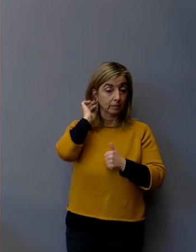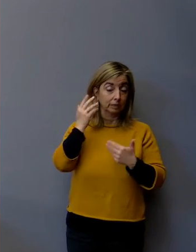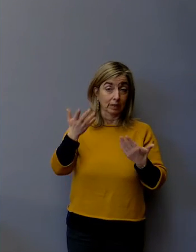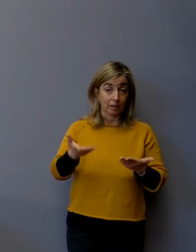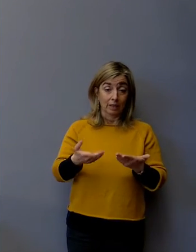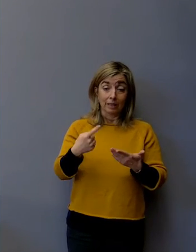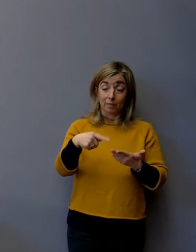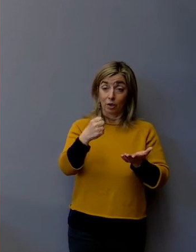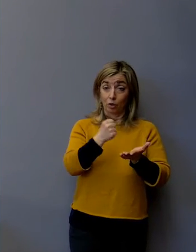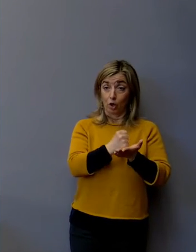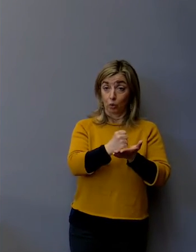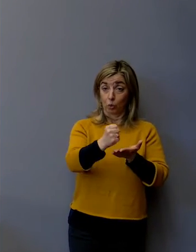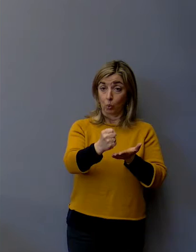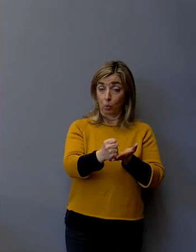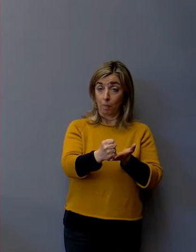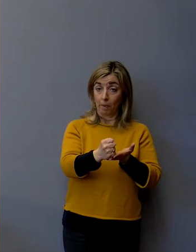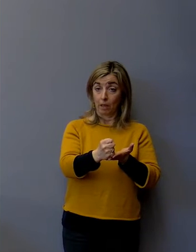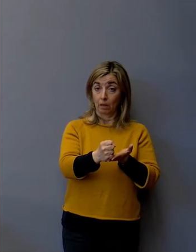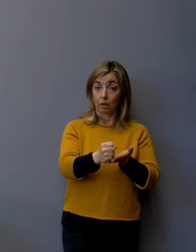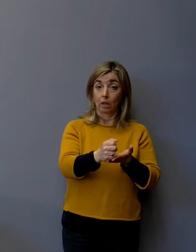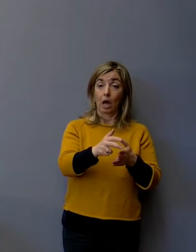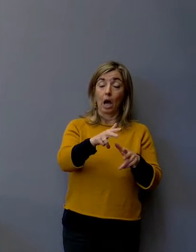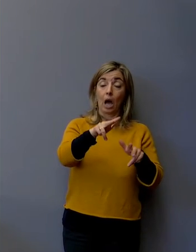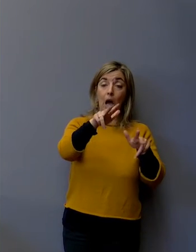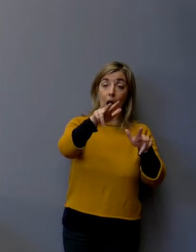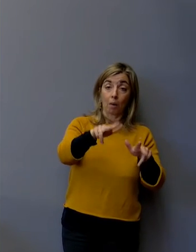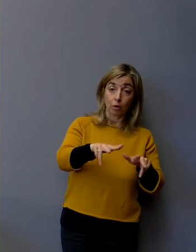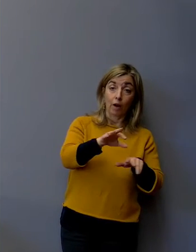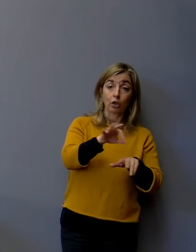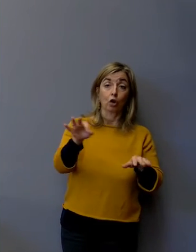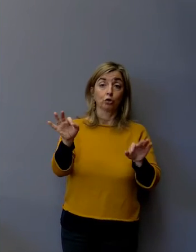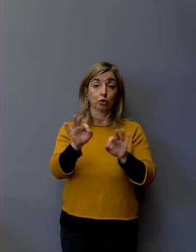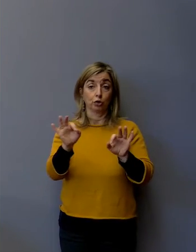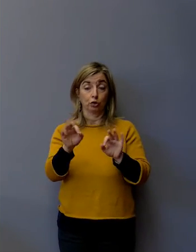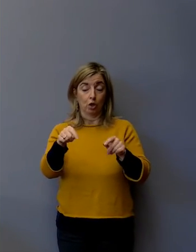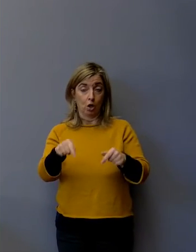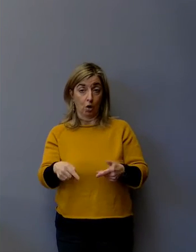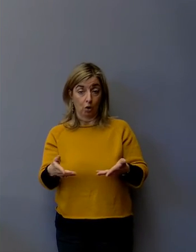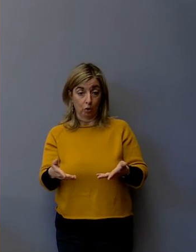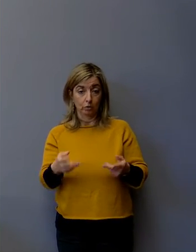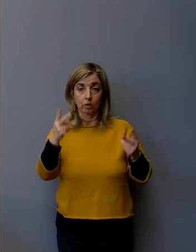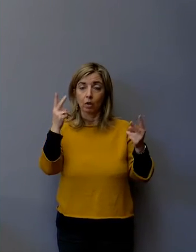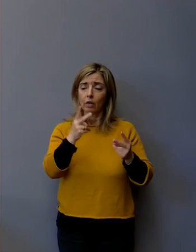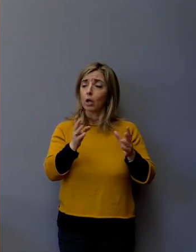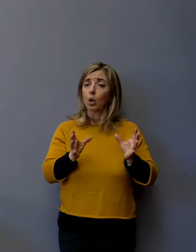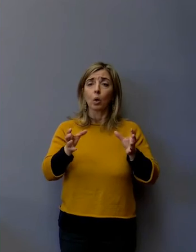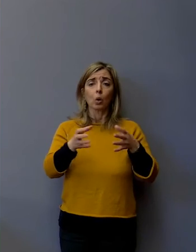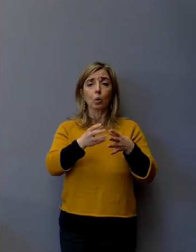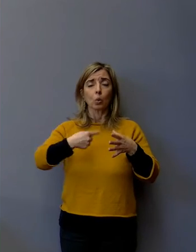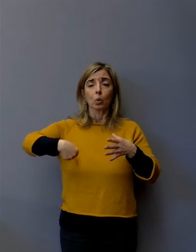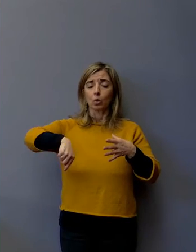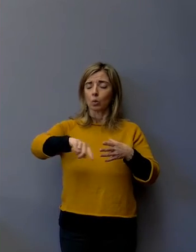e approvati non approvati oggi e devo dire che il nostro gruppo ha lavorato molto per questo bilancio così come deve fare